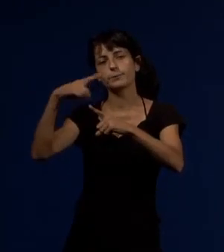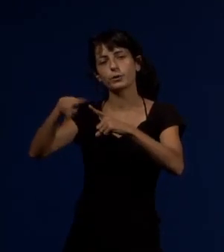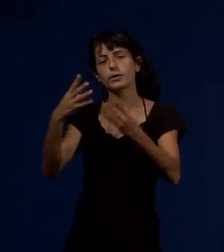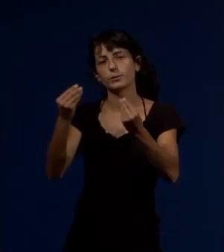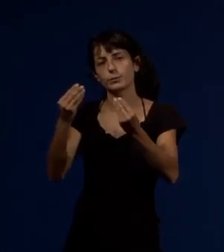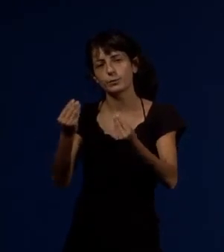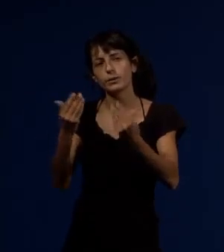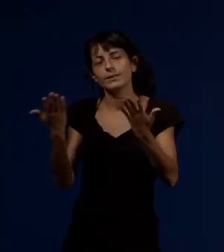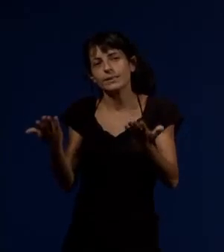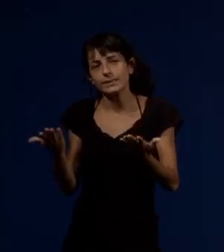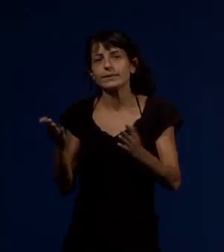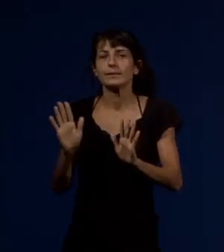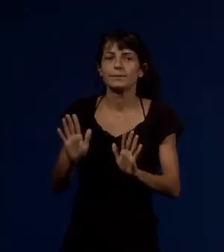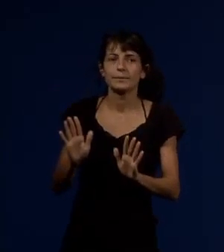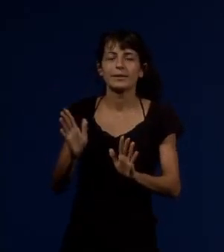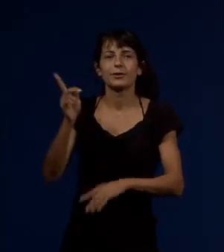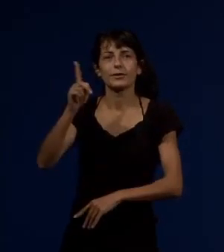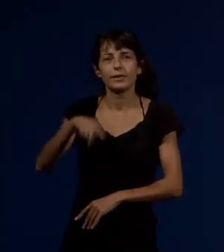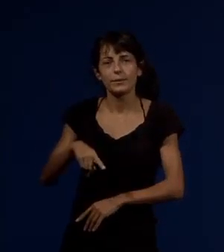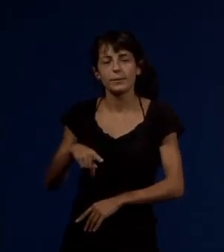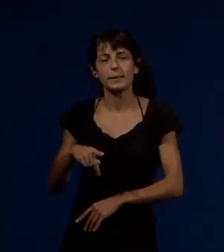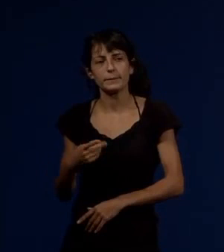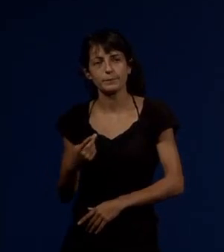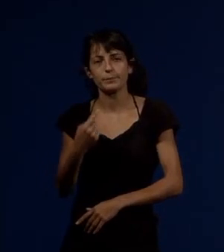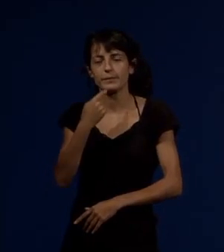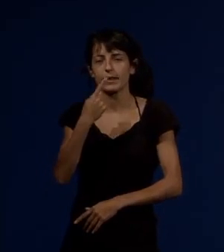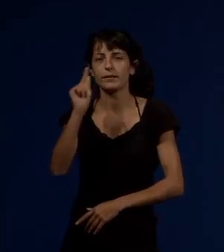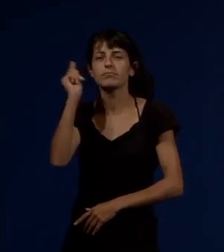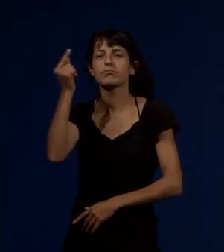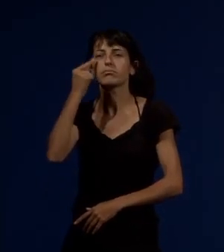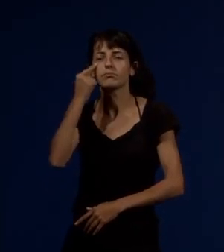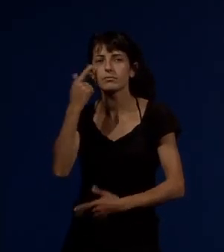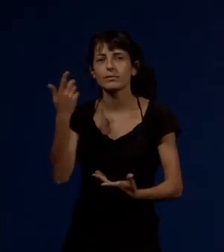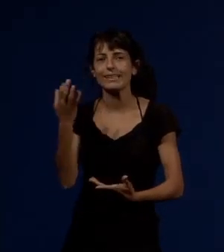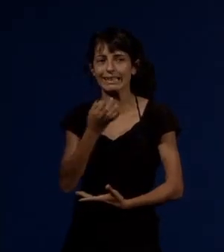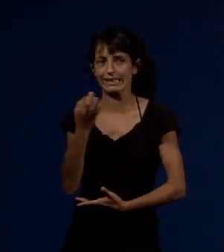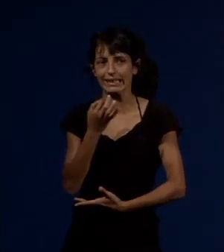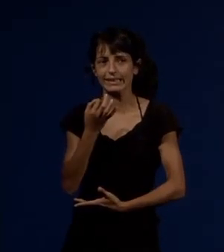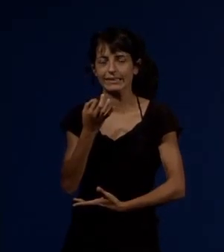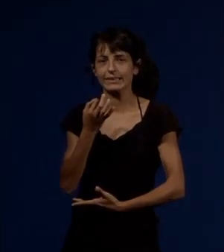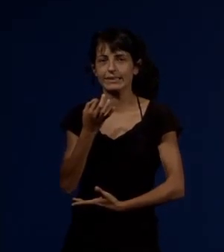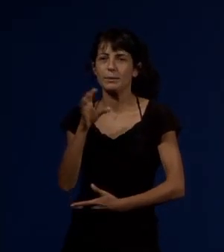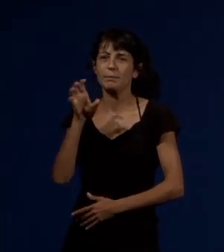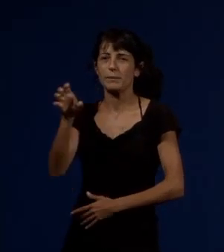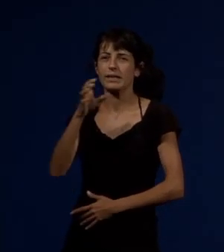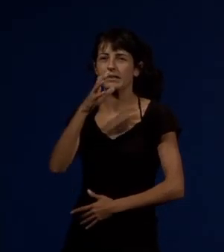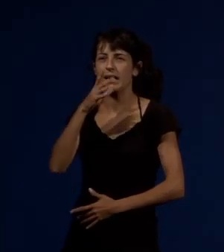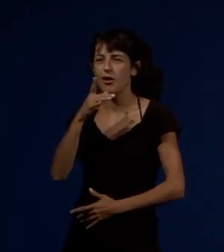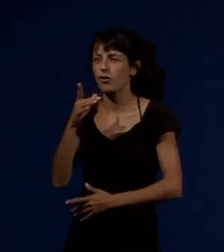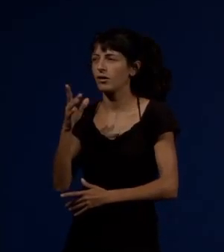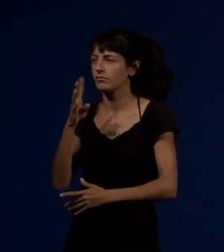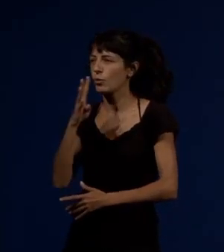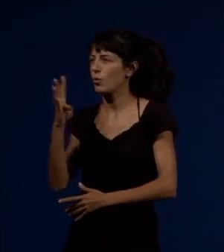tamén neste deambular polo país o que nos damos conta é do nivel de destrucción a que chegamos tras os 4 anos